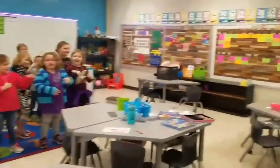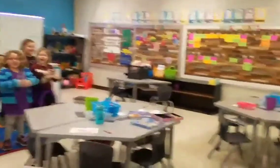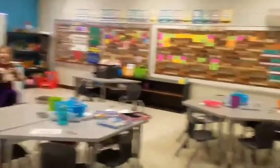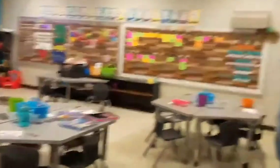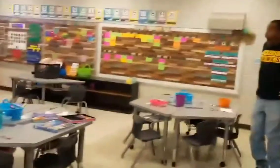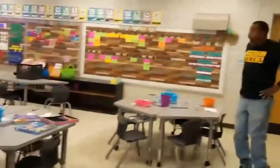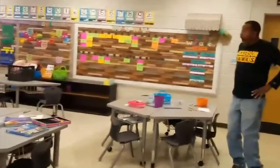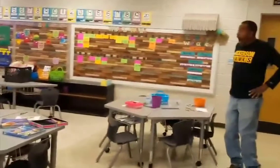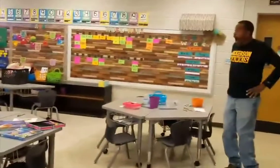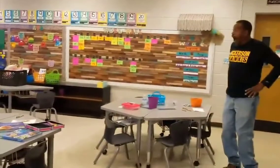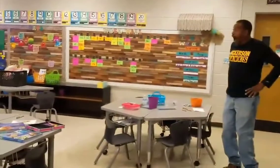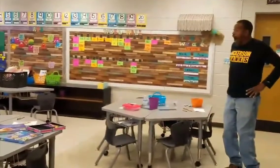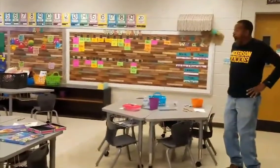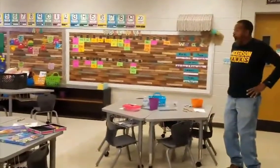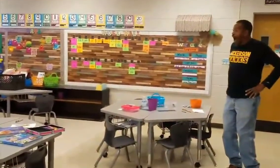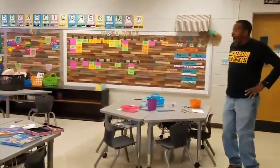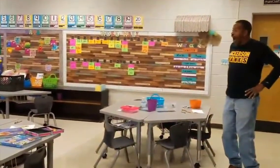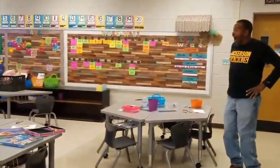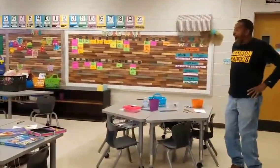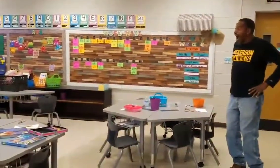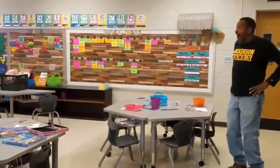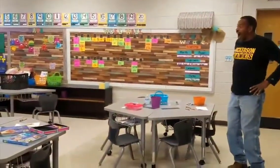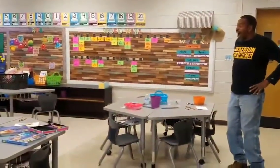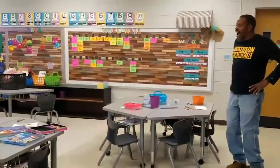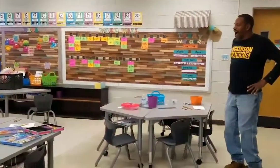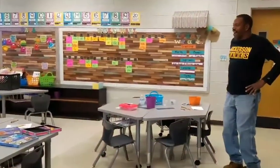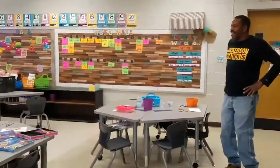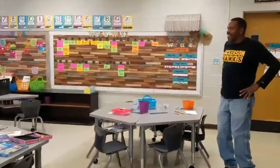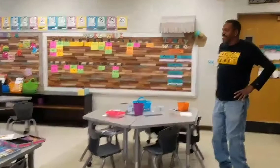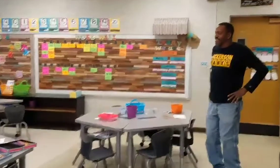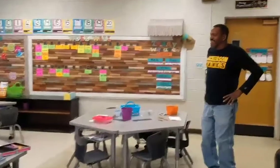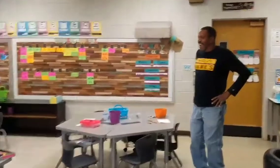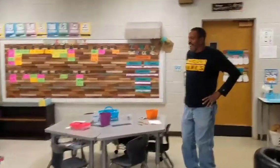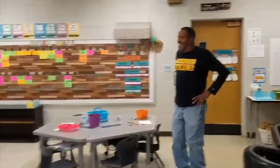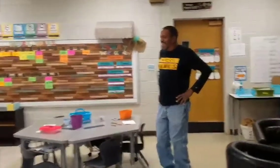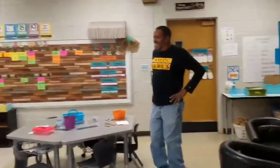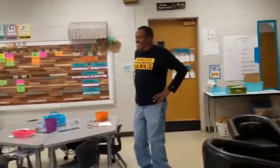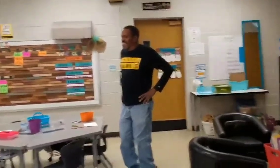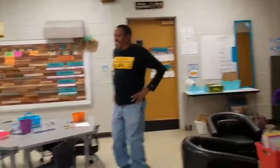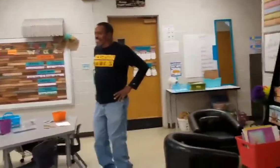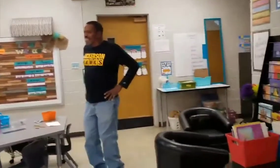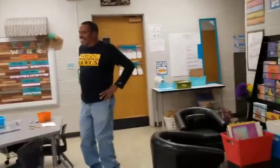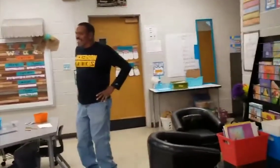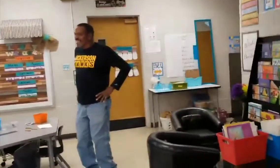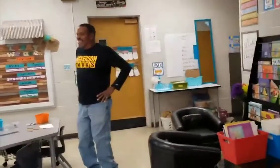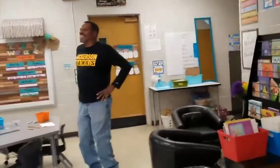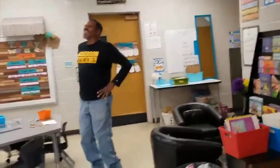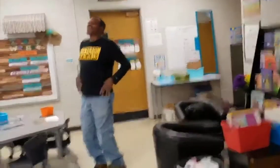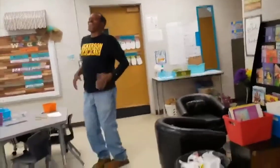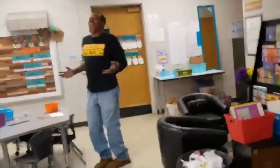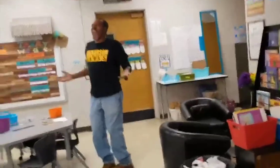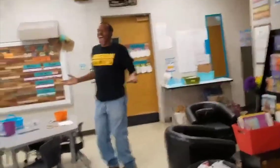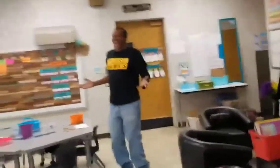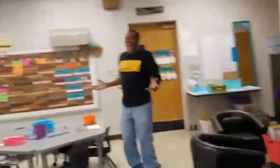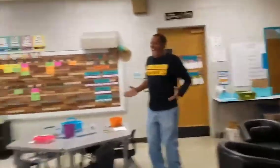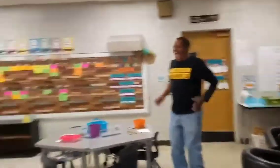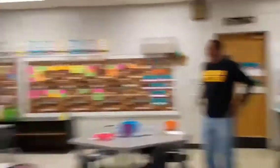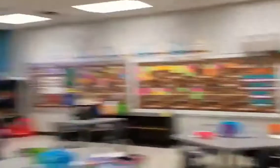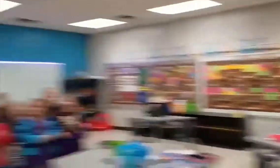Bei Kindern wie unter Kollegen ist James beliebt. Denn neben Gebärdensprache lehrt